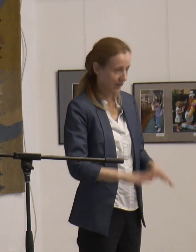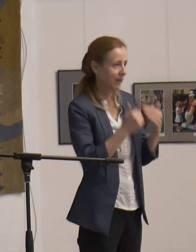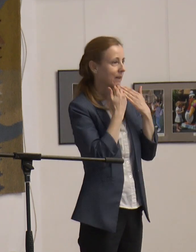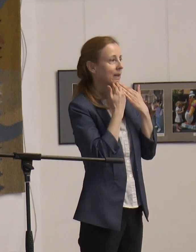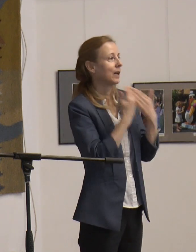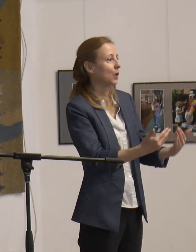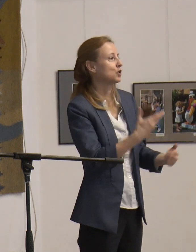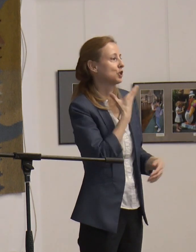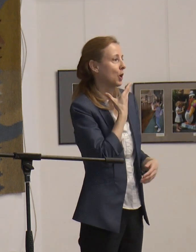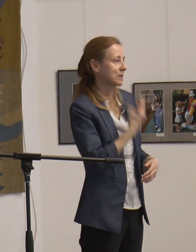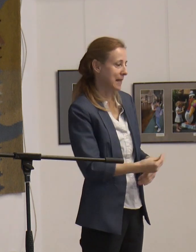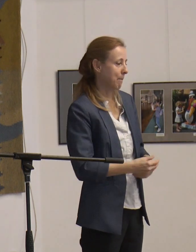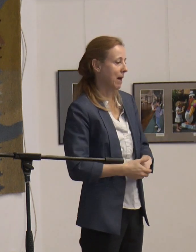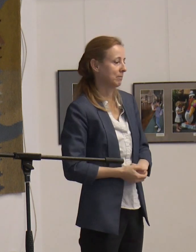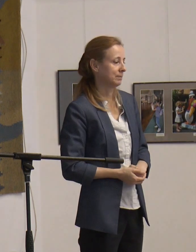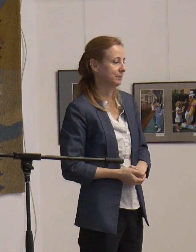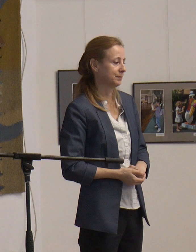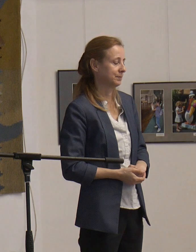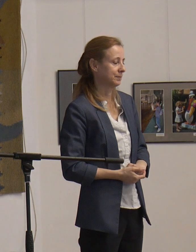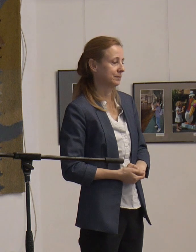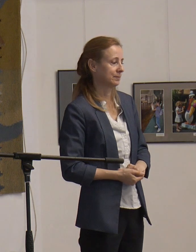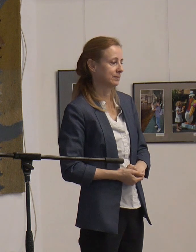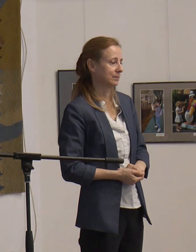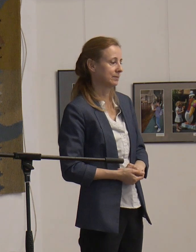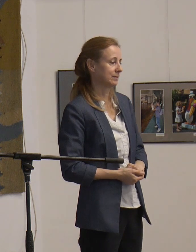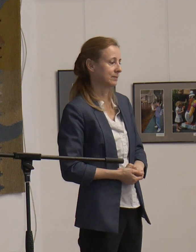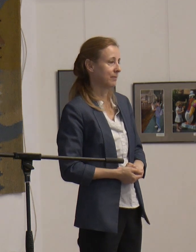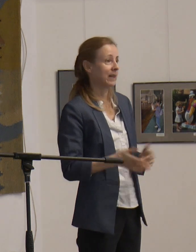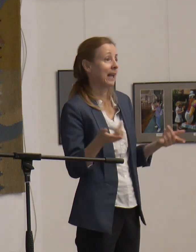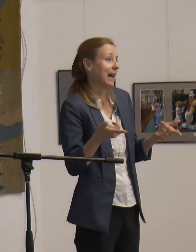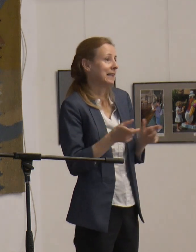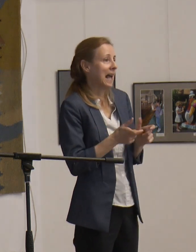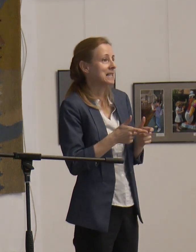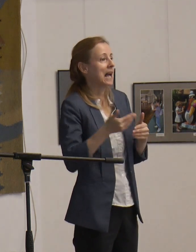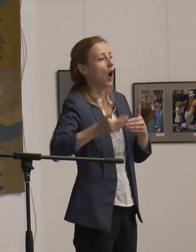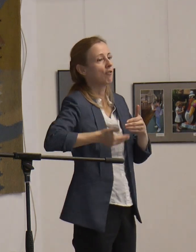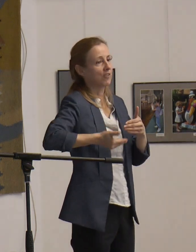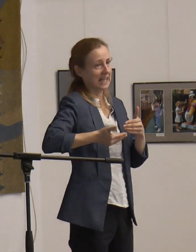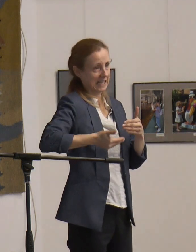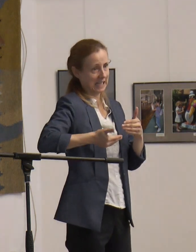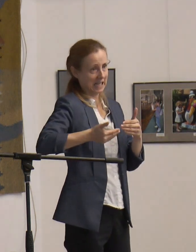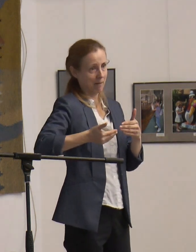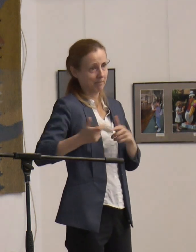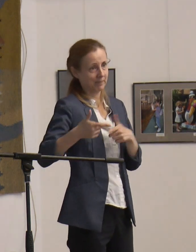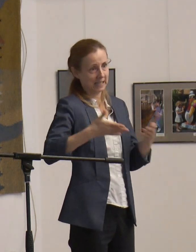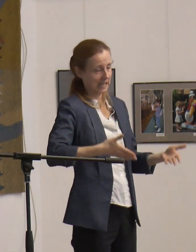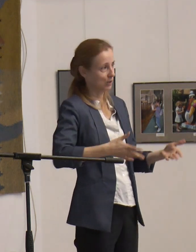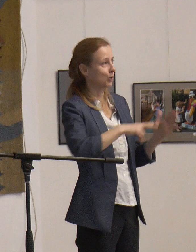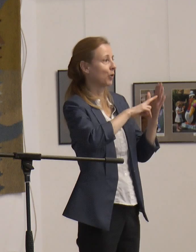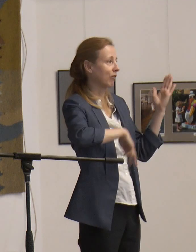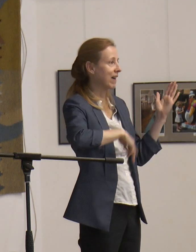Köszönöm szépen! És akkor, hát ezzel végére értünk a